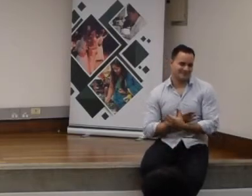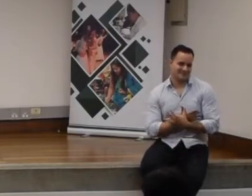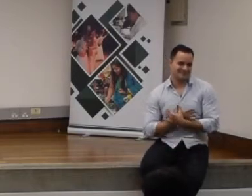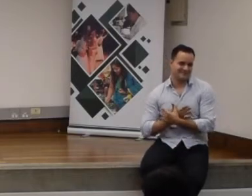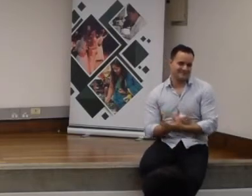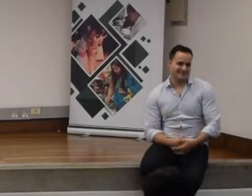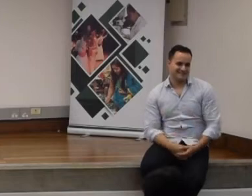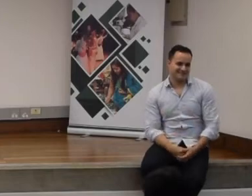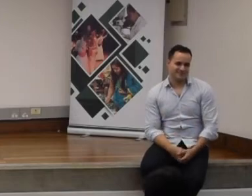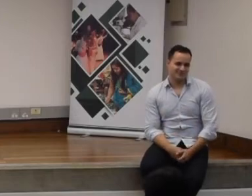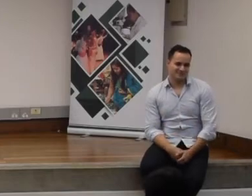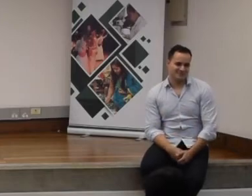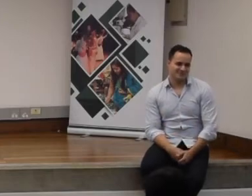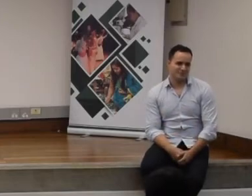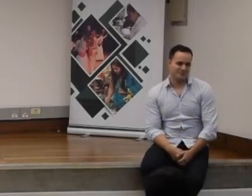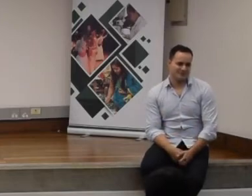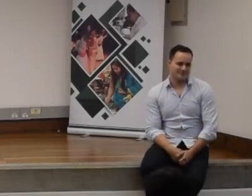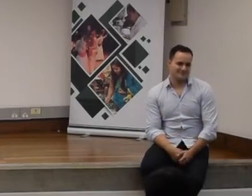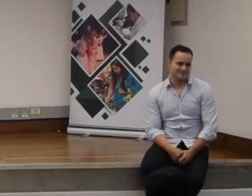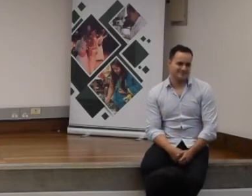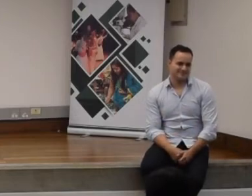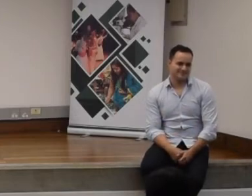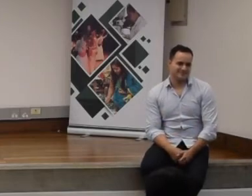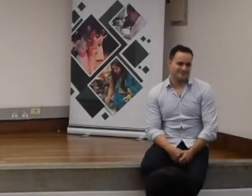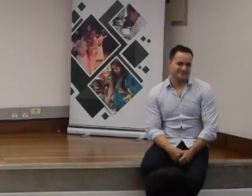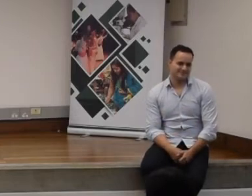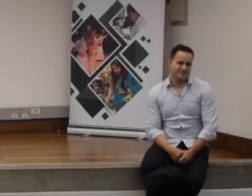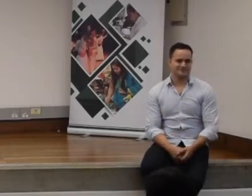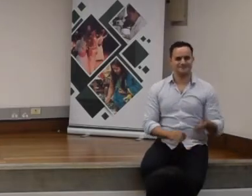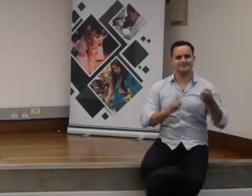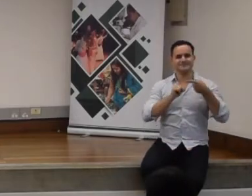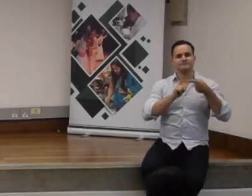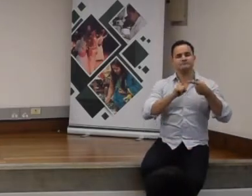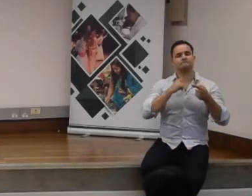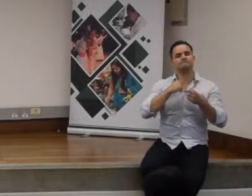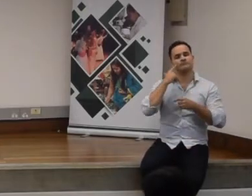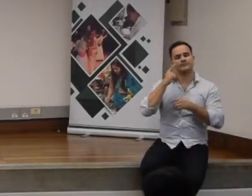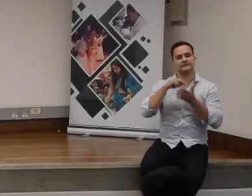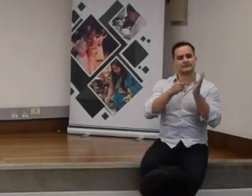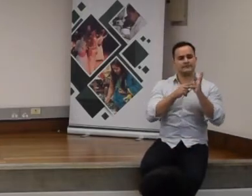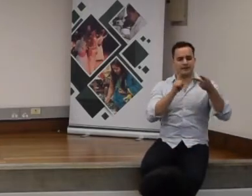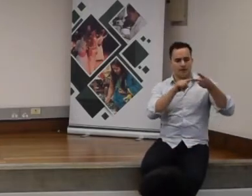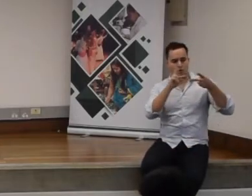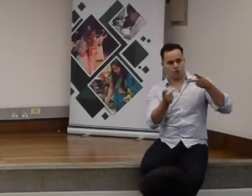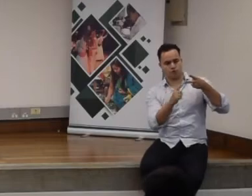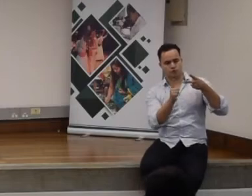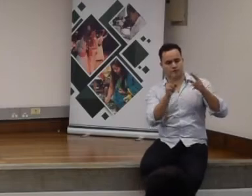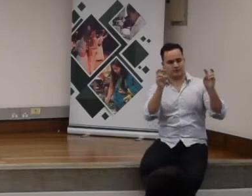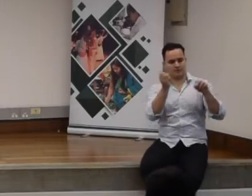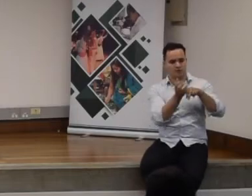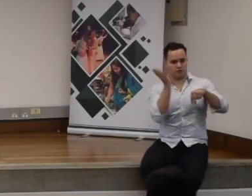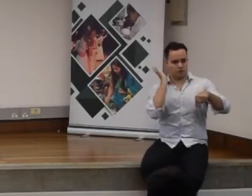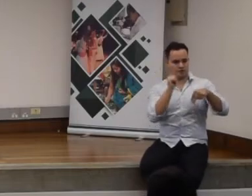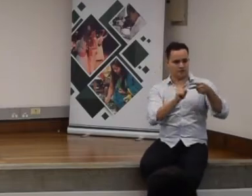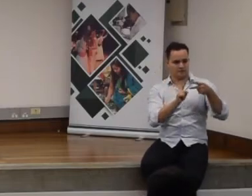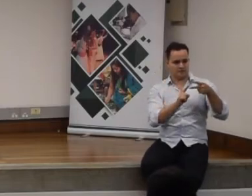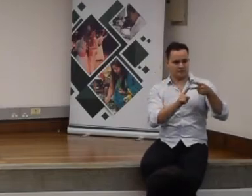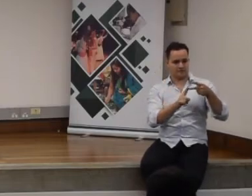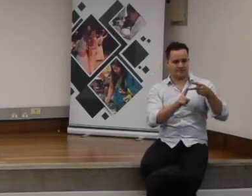institucionales, y de un componente que ellos denominan como cultura, que es donde se hace toda la distinción de qué es